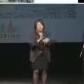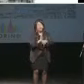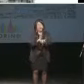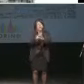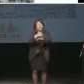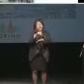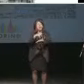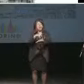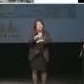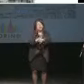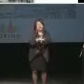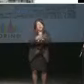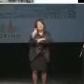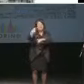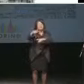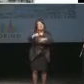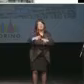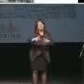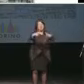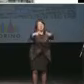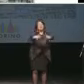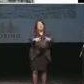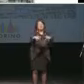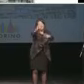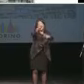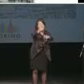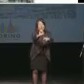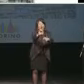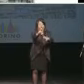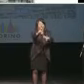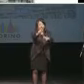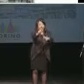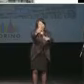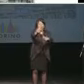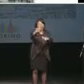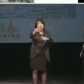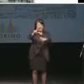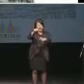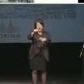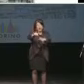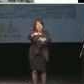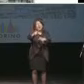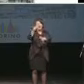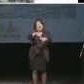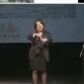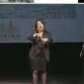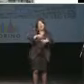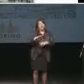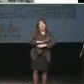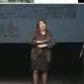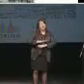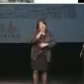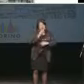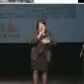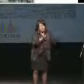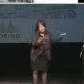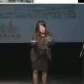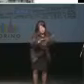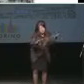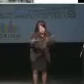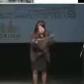sarà disponibile per tutti non soltanto per i visitatori ma anche avremo anche le reception e quindi anche per tutti gli addetti ai lavori